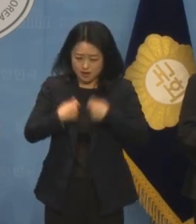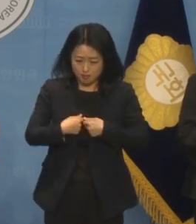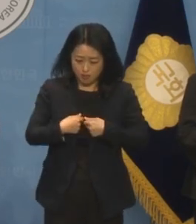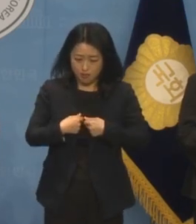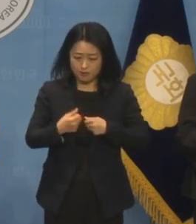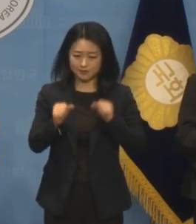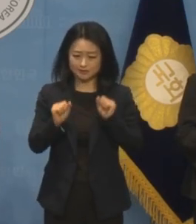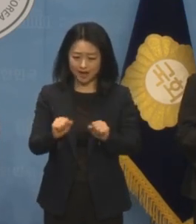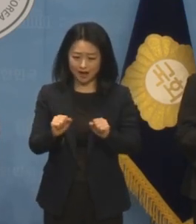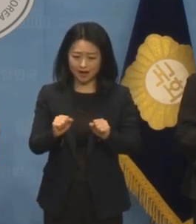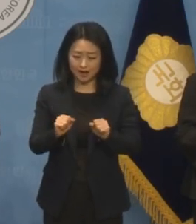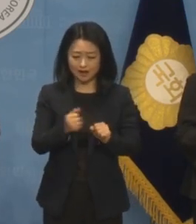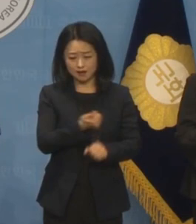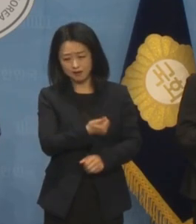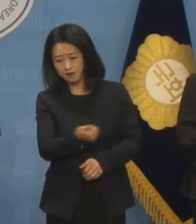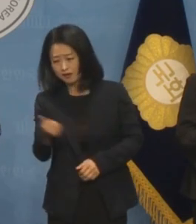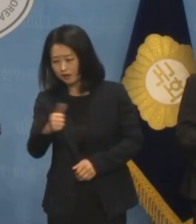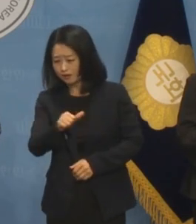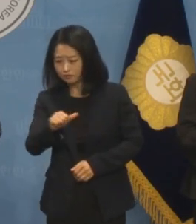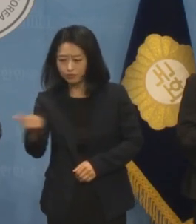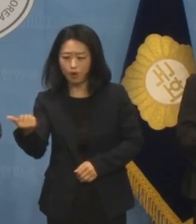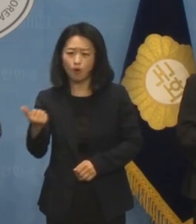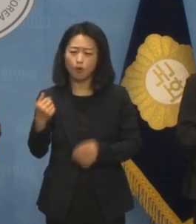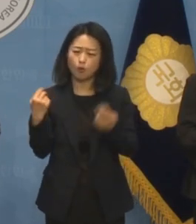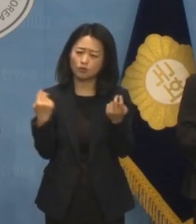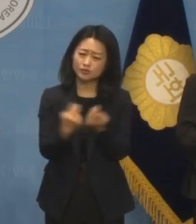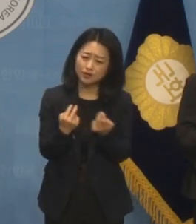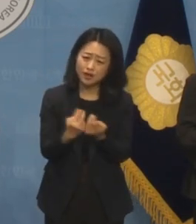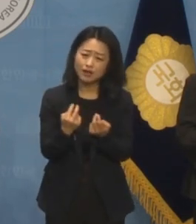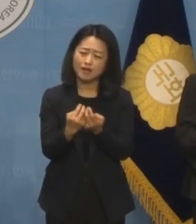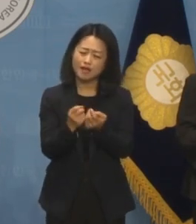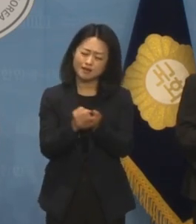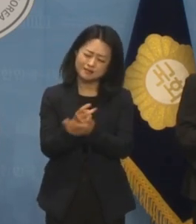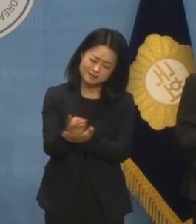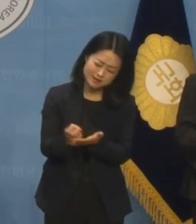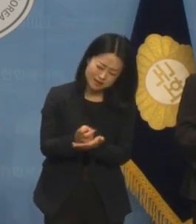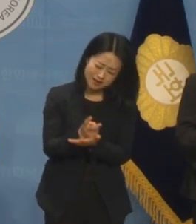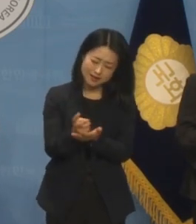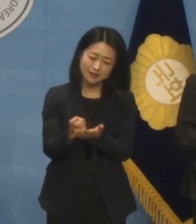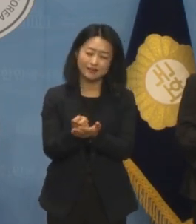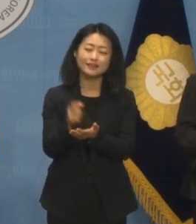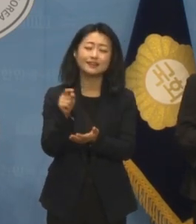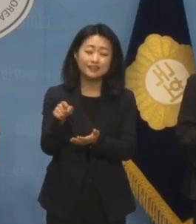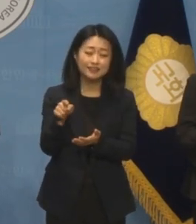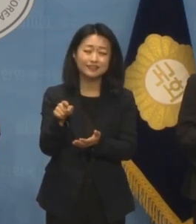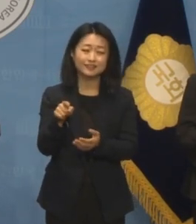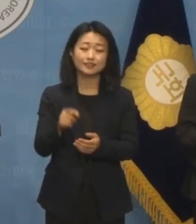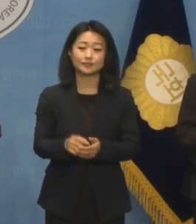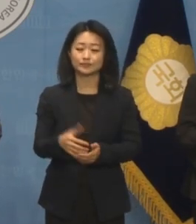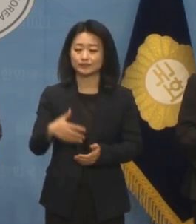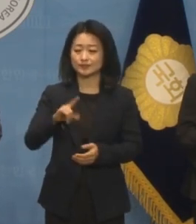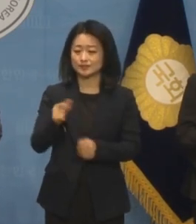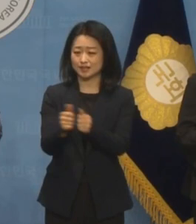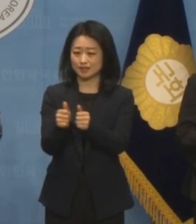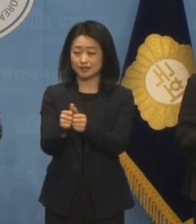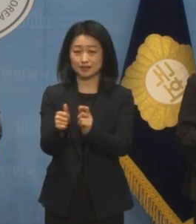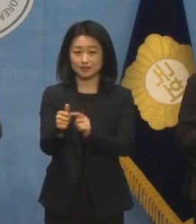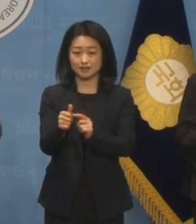수 있었는데 어떻게 이럴 수가 있나요? 라고 절규하셨던 거. 고 최상병님의 또